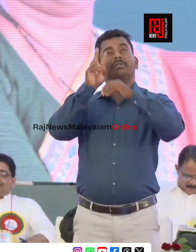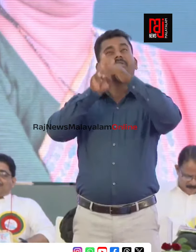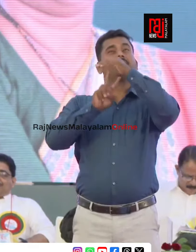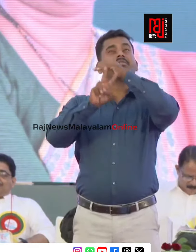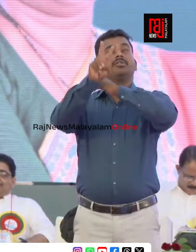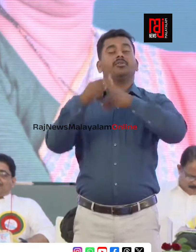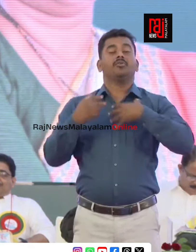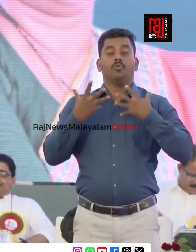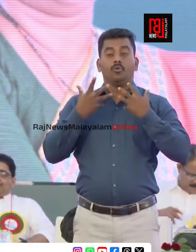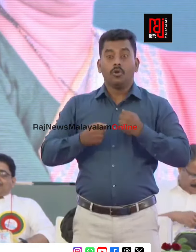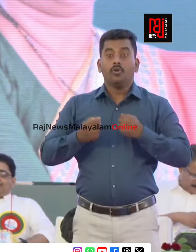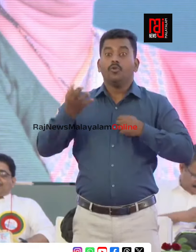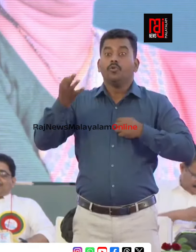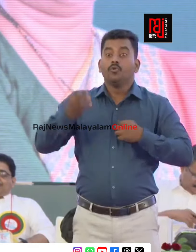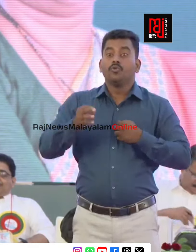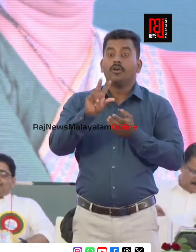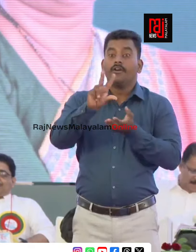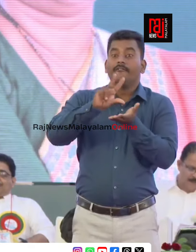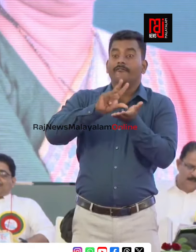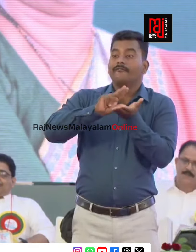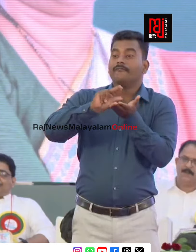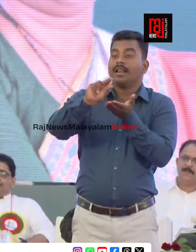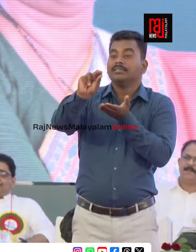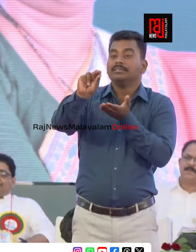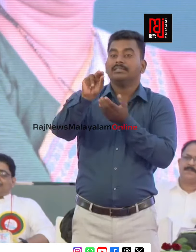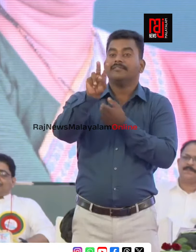സംയോജിത പുനരധിവാസ ഗ്രാമങ്ങൾ ആരംഭിക്കാനാണ്